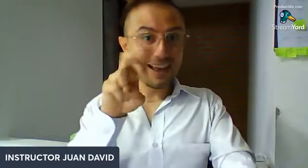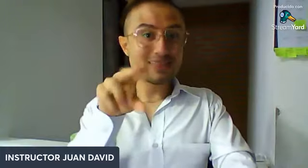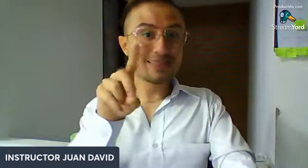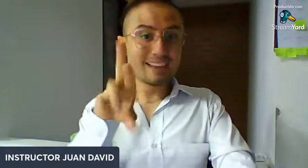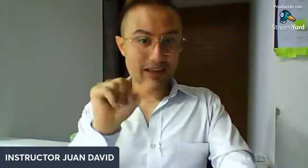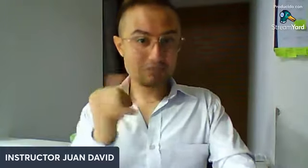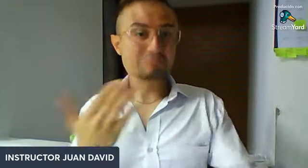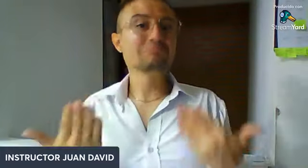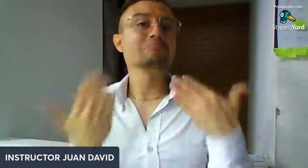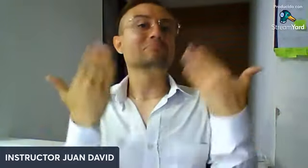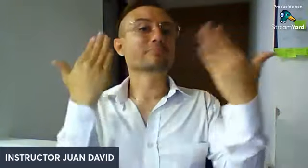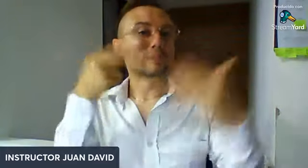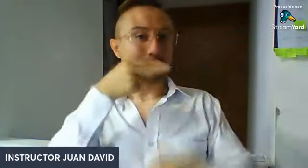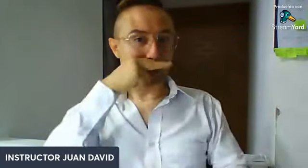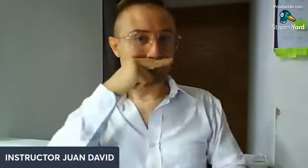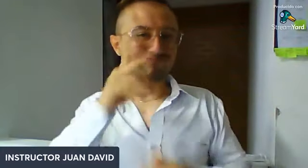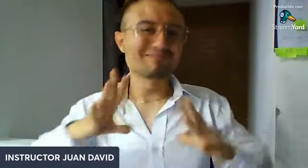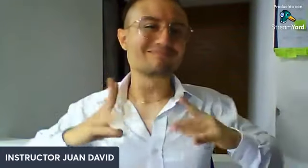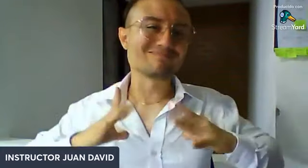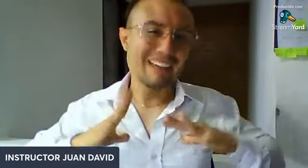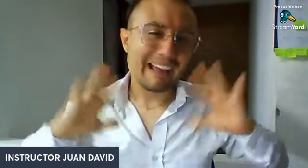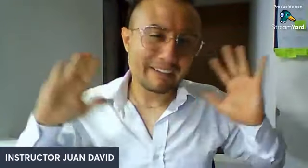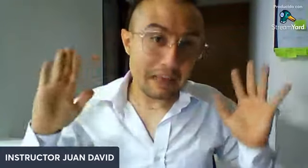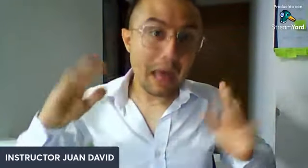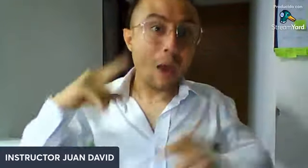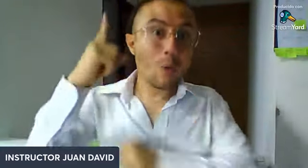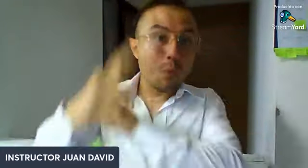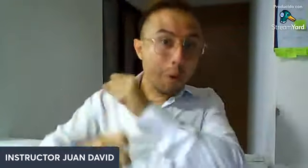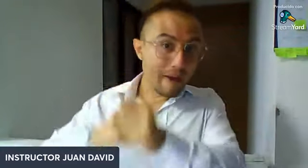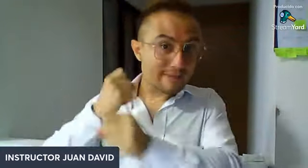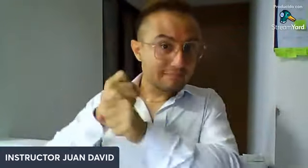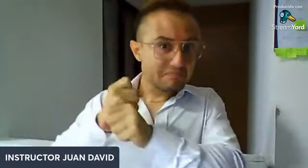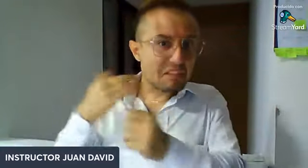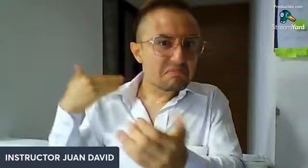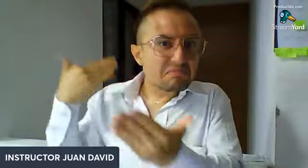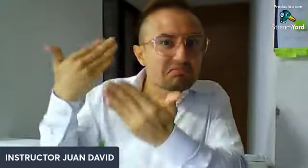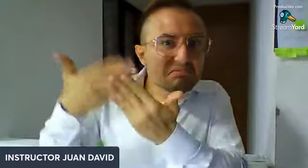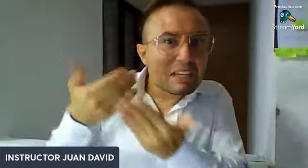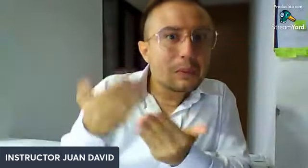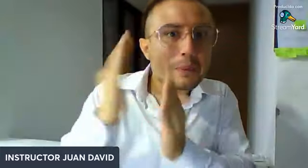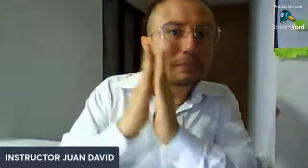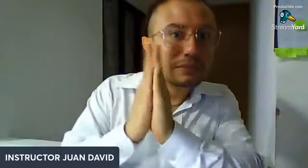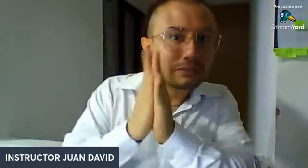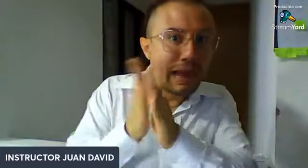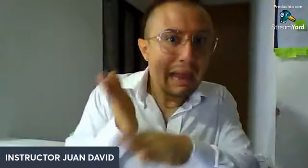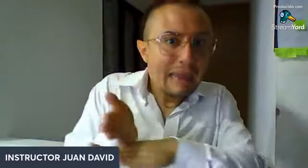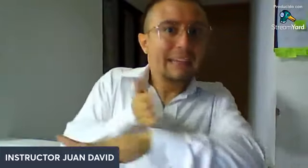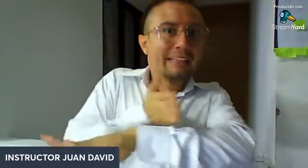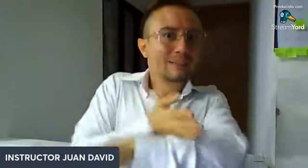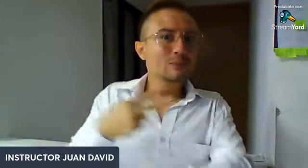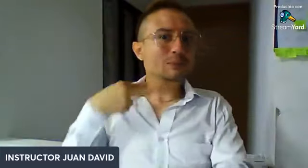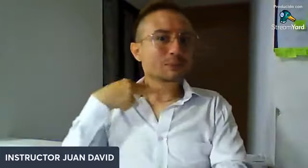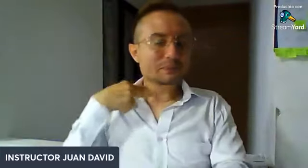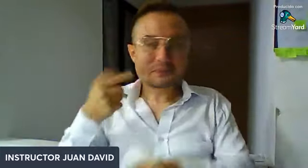Sí, claro que sí, Sandra. Eso sirve mucho, pues aprovechando que los niños ahorita ya casi van a